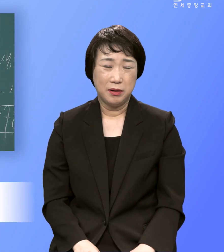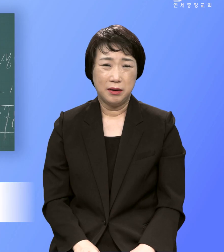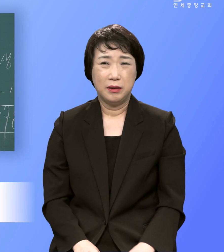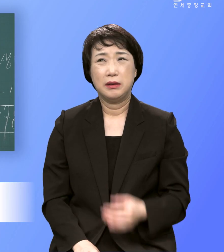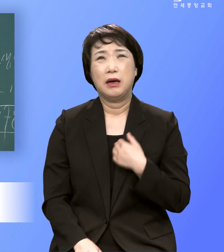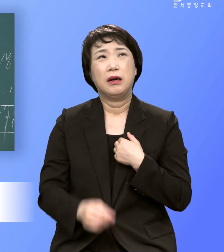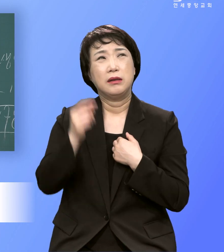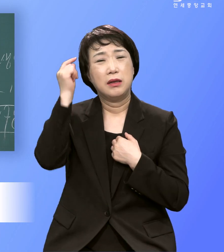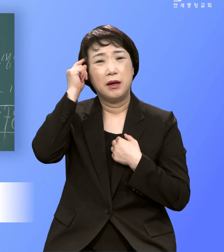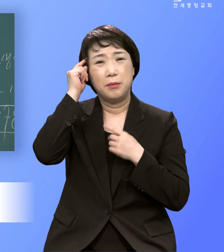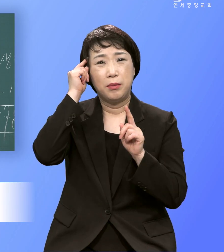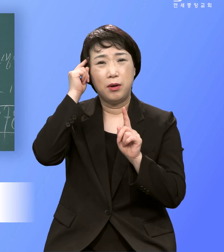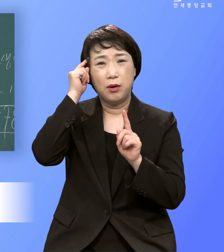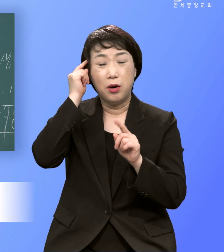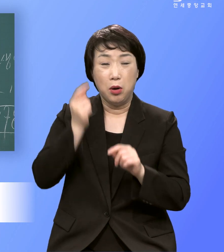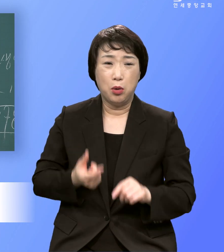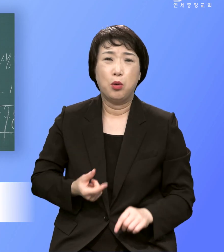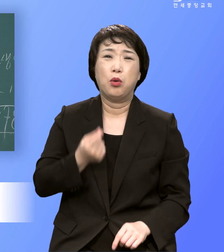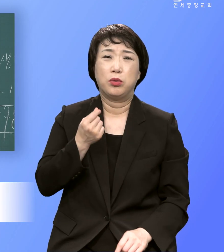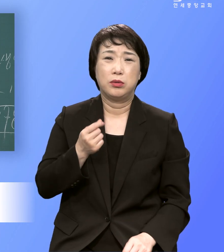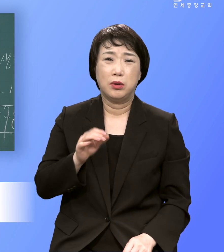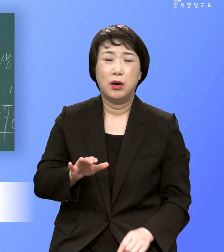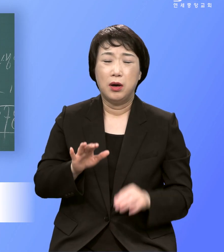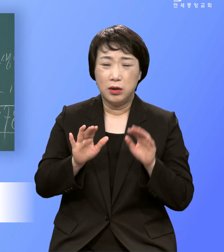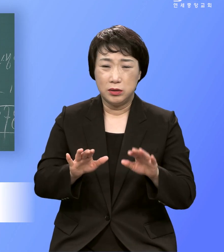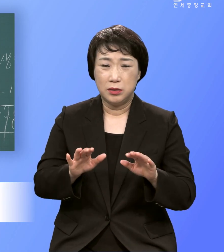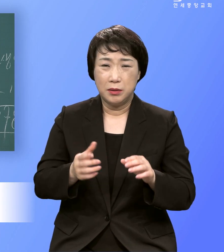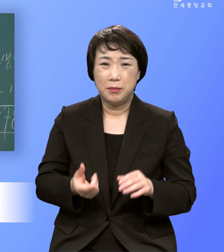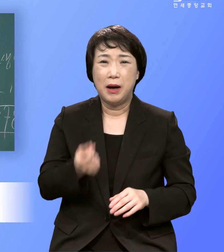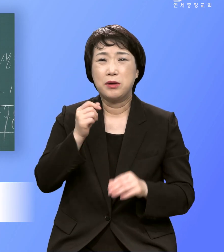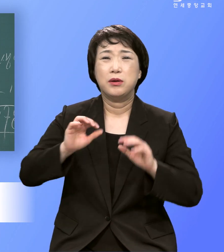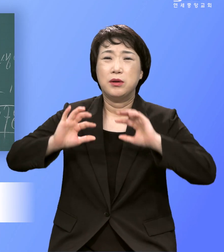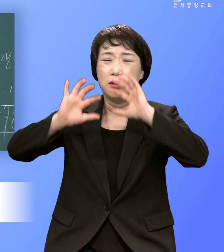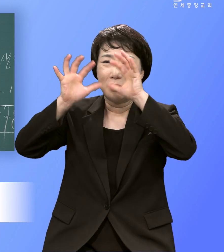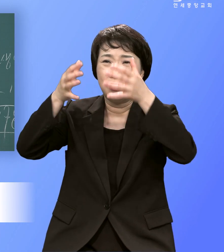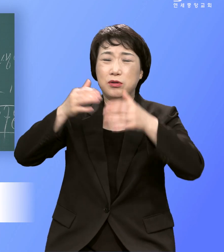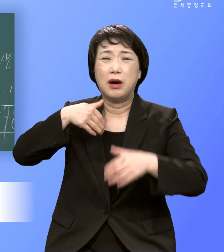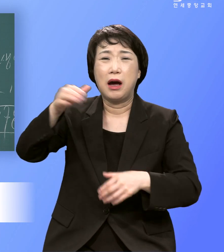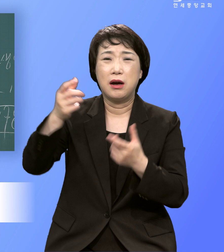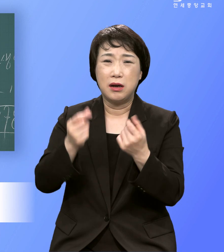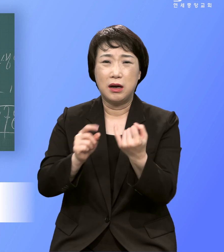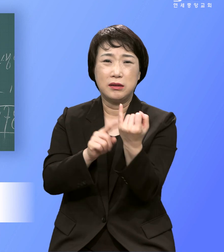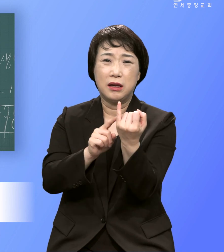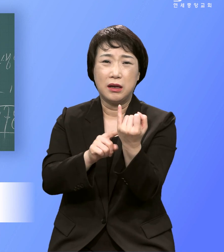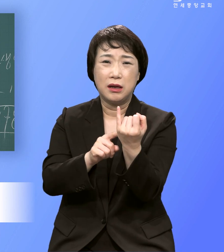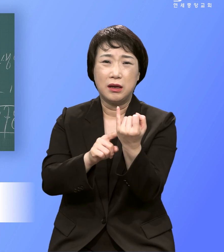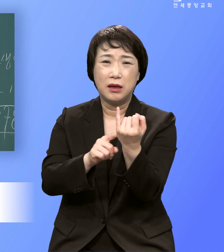내 생각이 곧 지금 천국 갈 것 같다는 생각이 들어요.